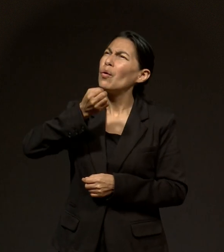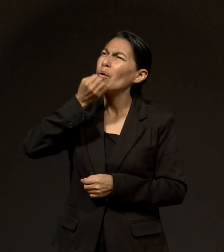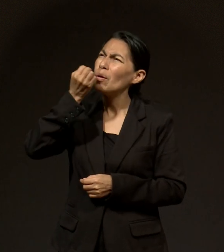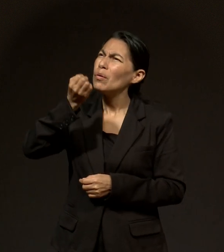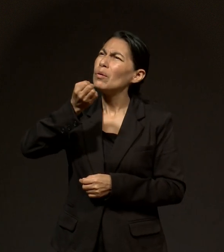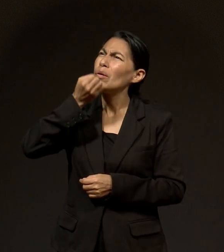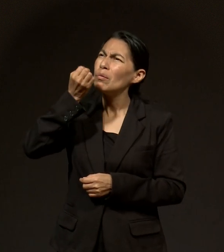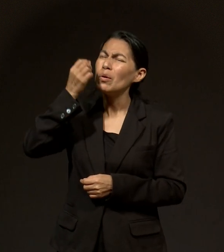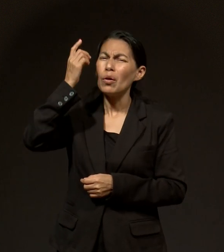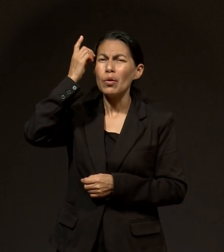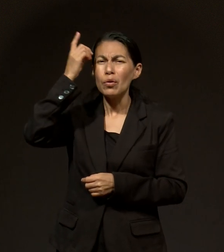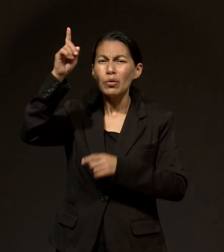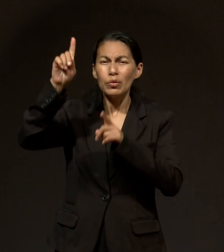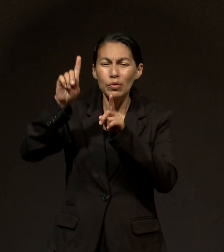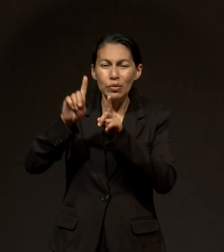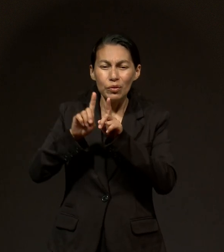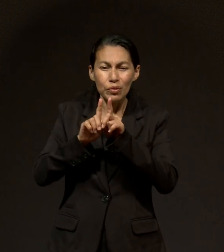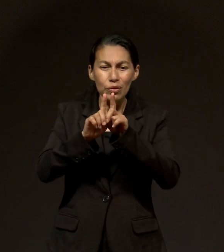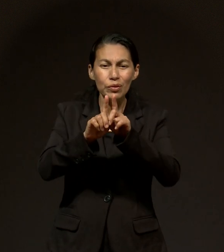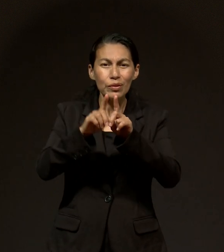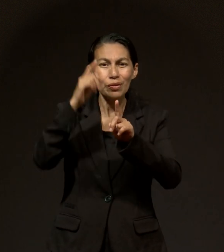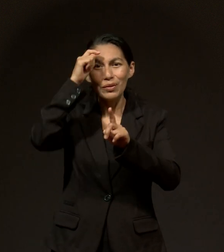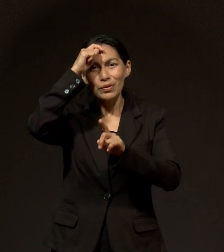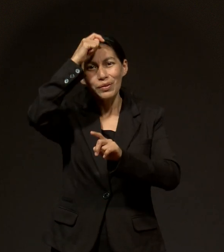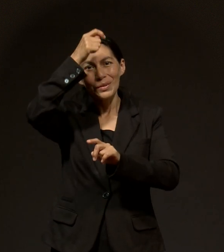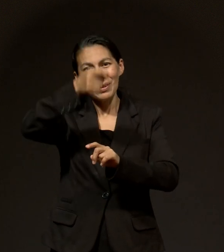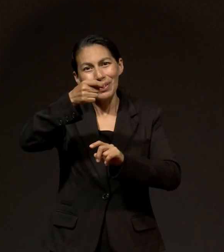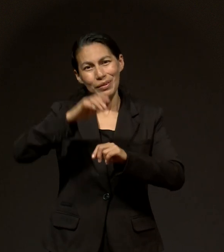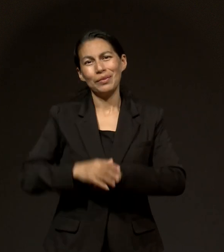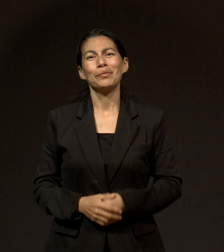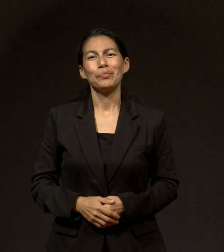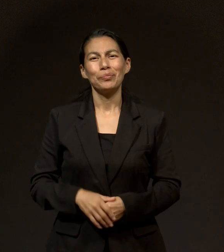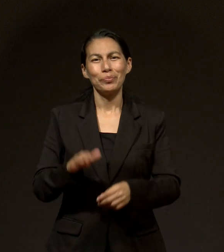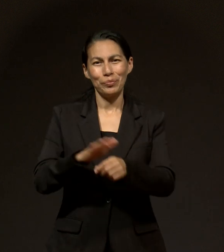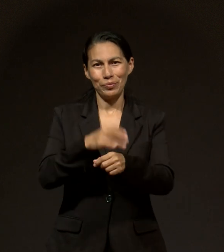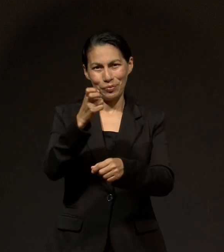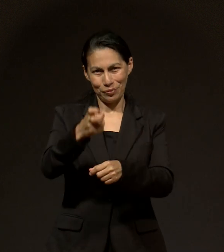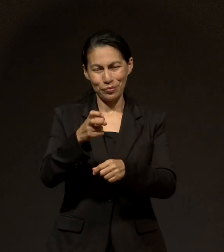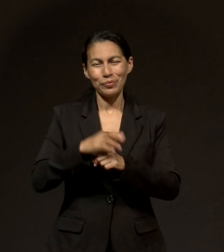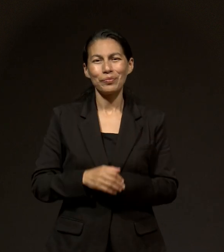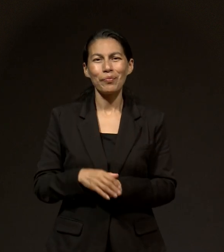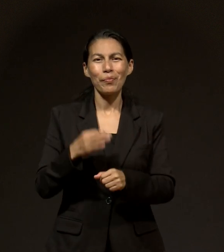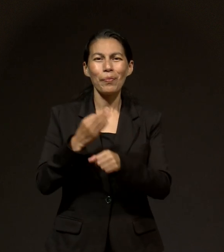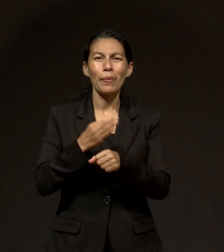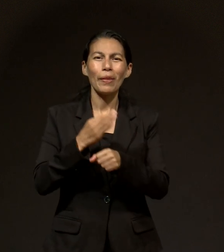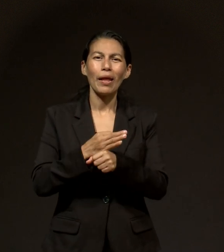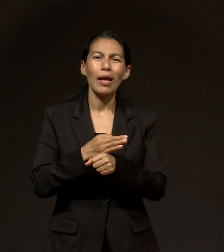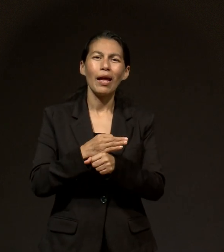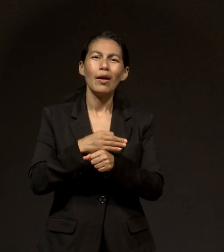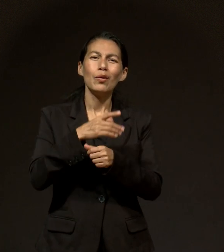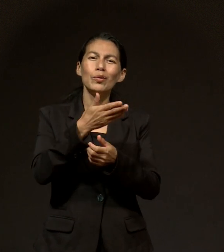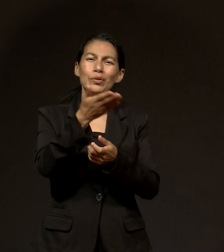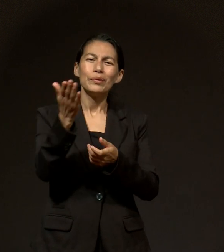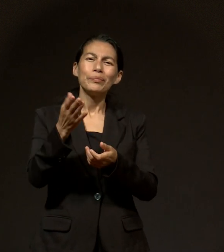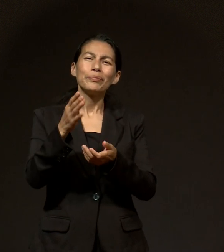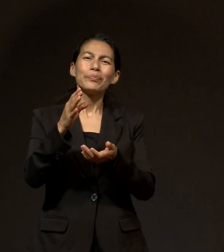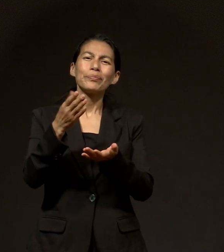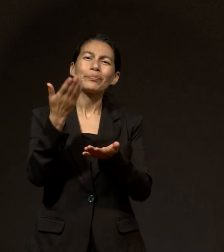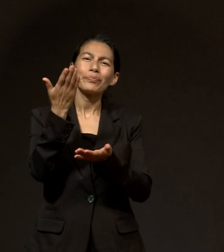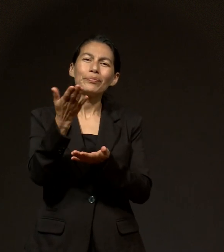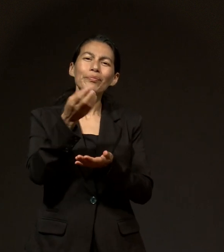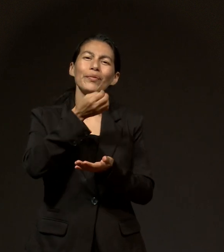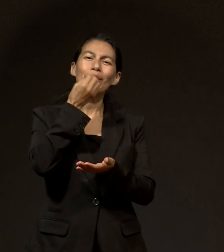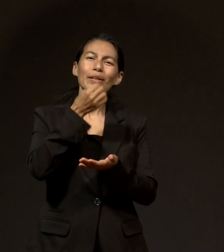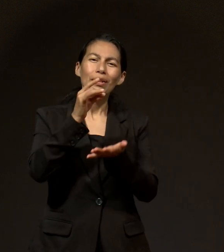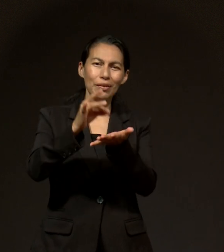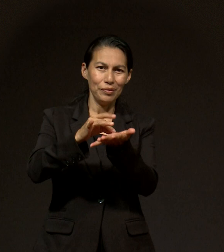y nos da alegría, sentido de vivir. Por eso vamos a escuchar, mientras ustedes envían sus